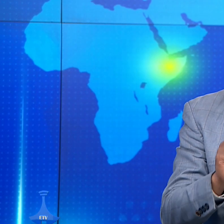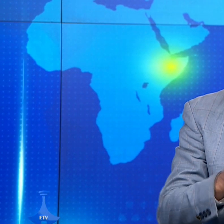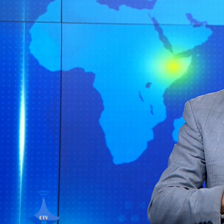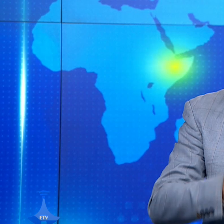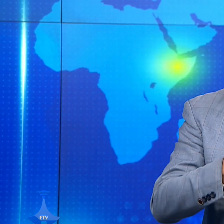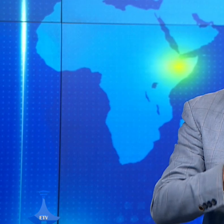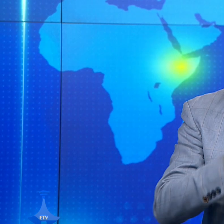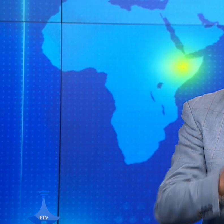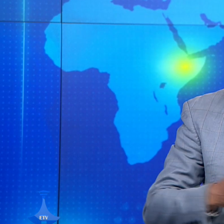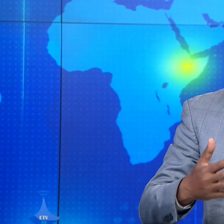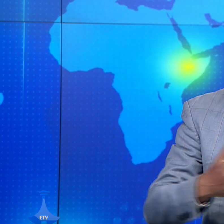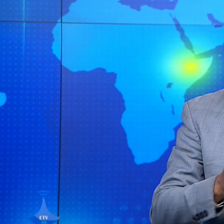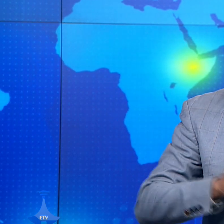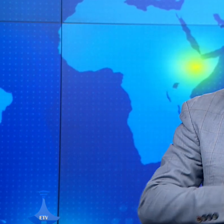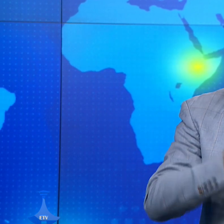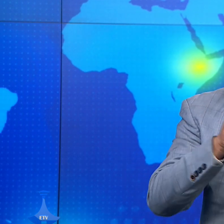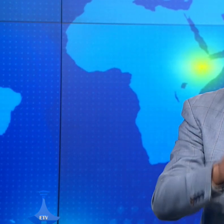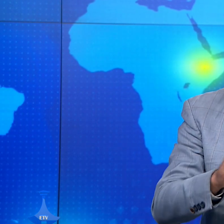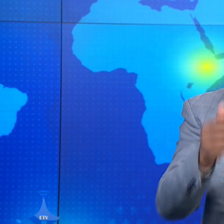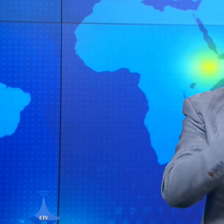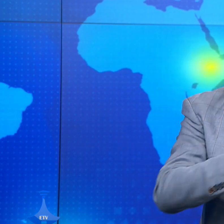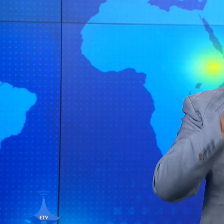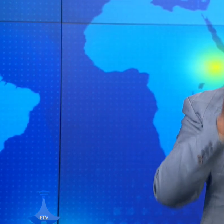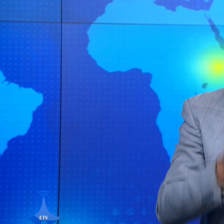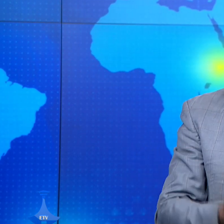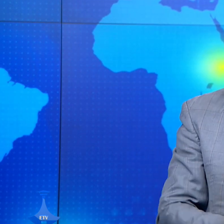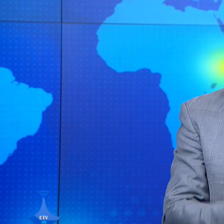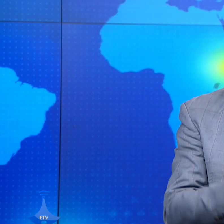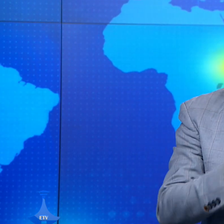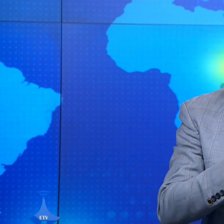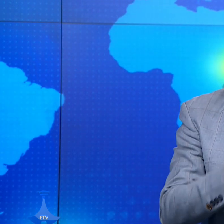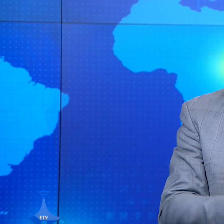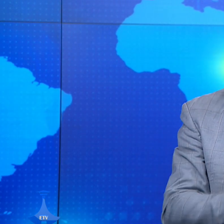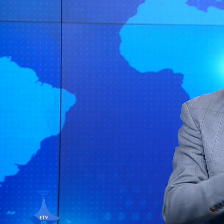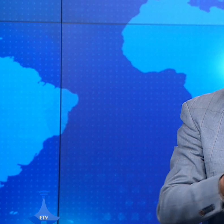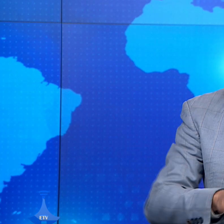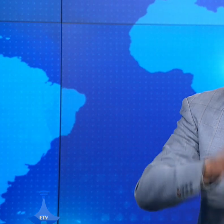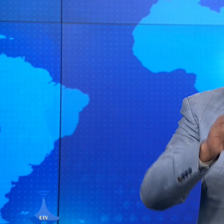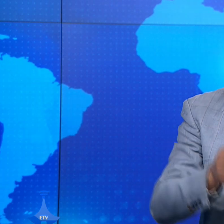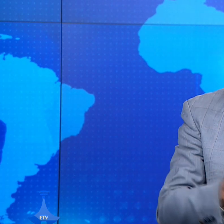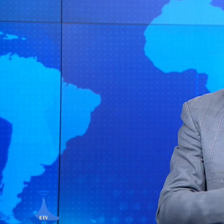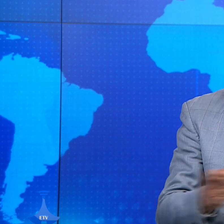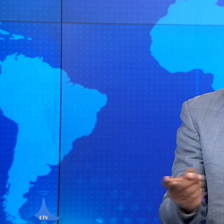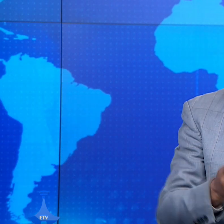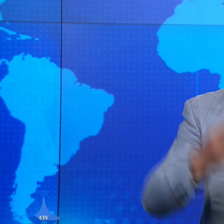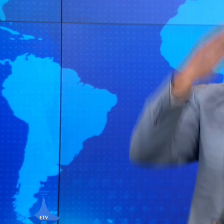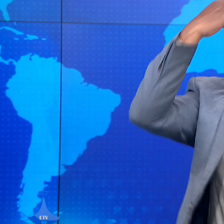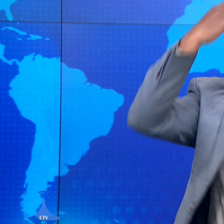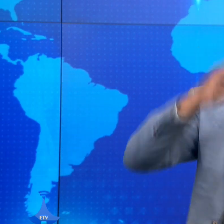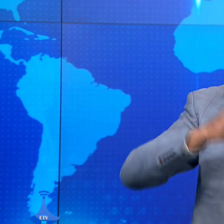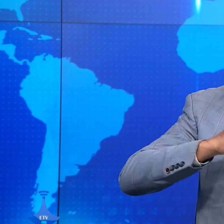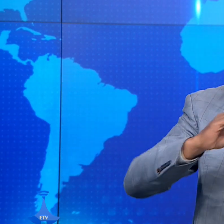በቢሾፍቱ የሚገነባው ዓለም አቀፍ አየር ማረፊያ የኢትዮጵያን የመልማትና የመበልጸግ ከፍታ እየገለጠ